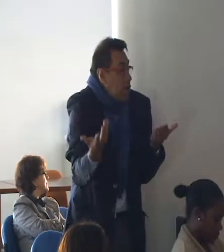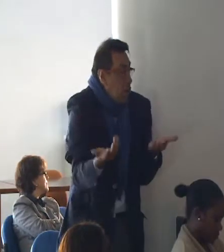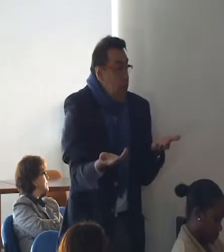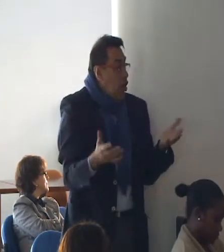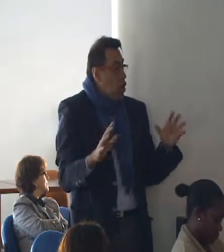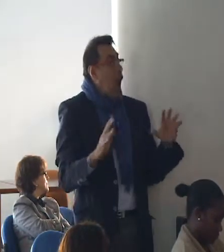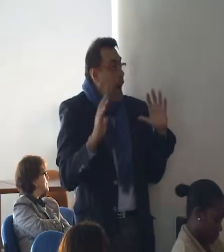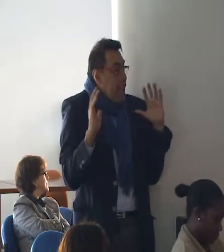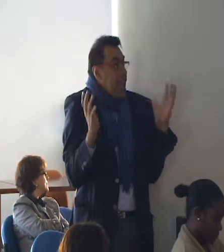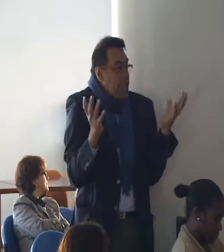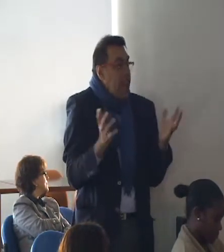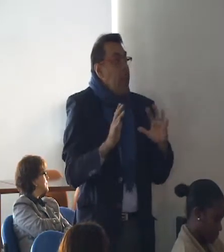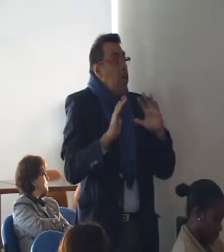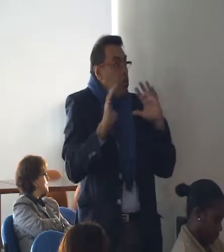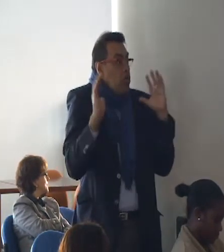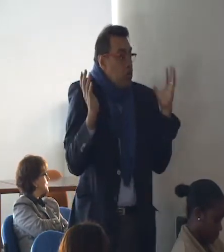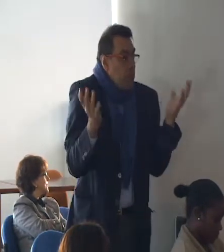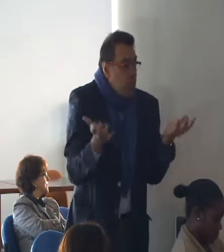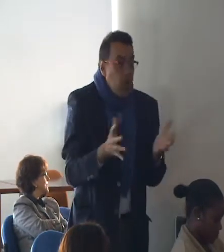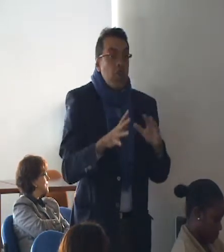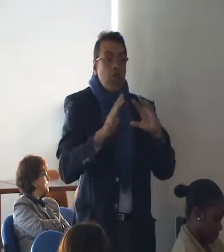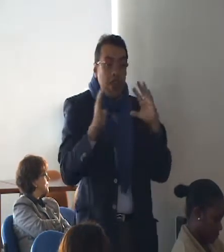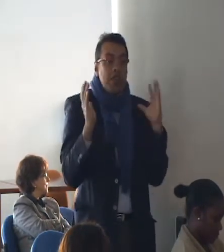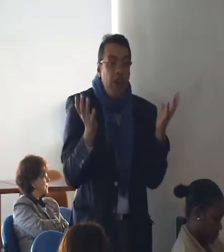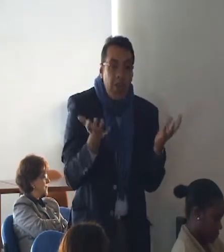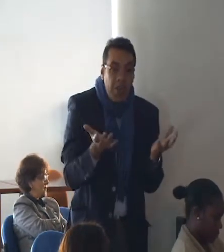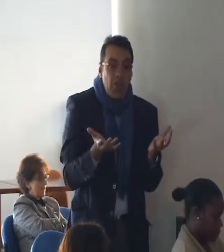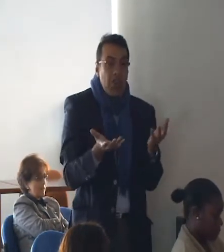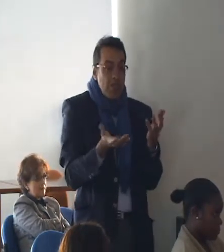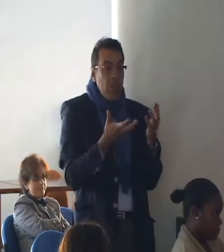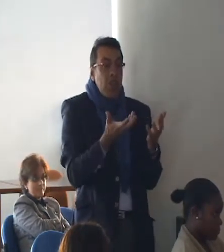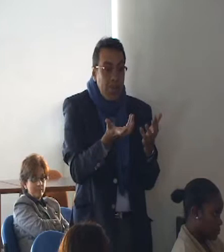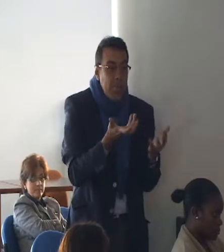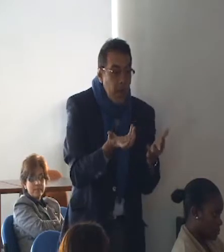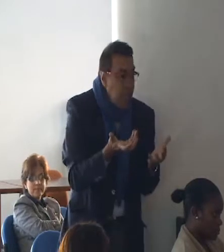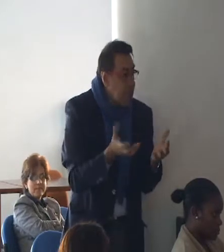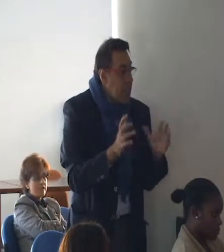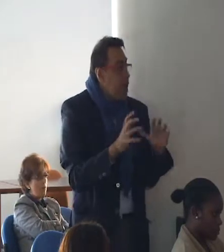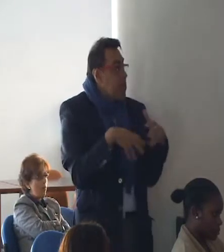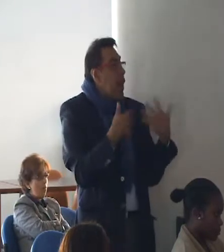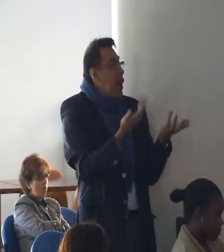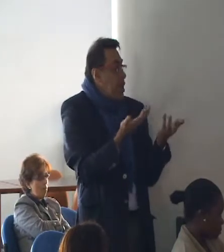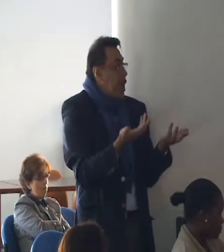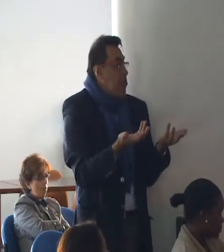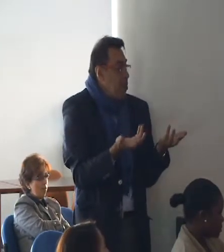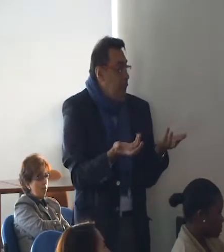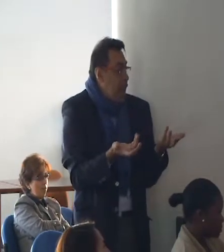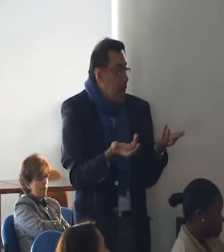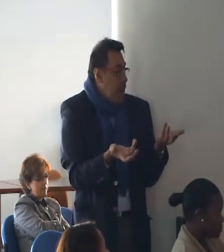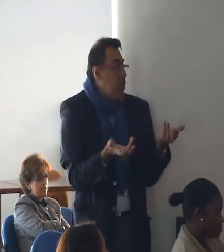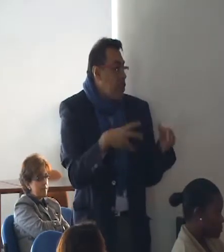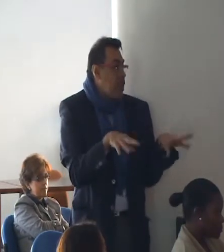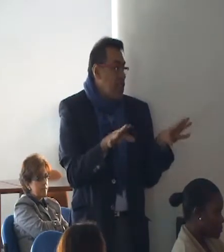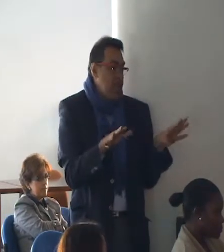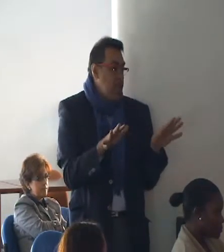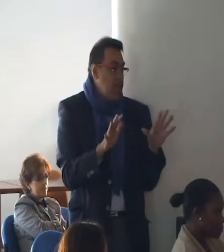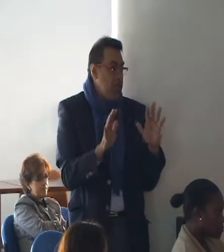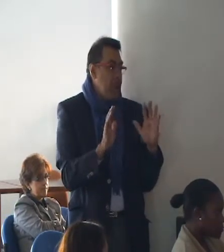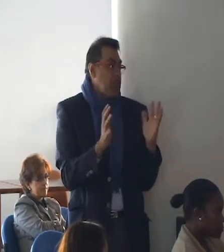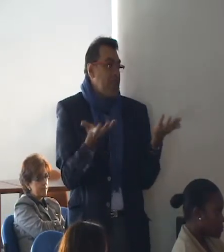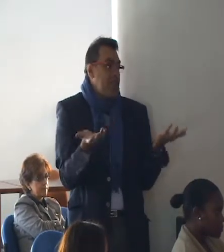más a lo abstracto. O sea, hay que hacer unos protocolos y unas evaluaciones muy importantes para determinar